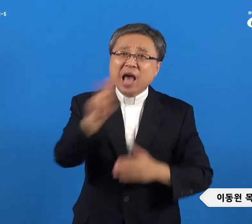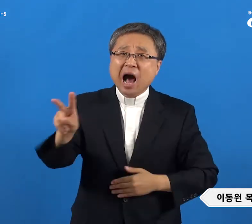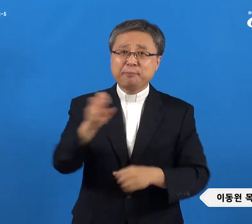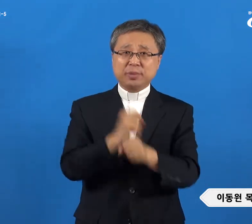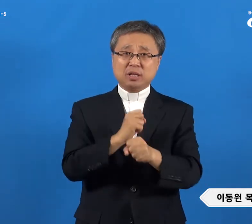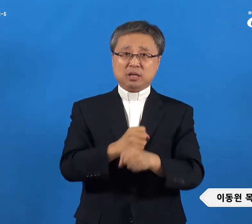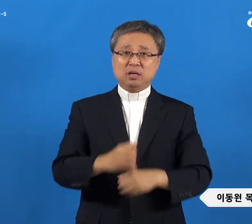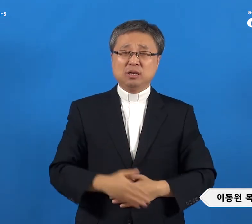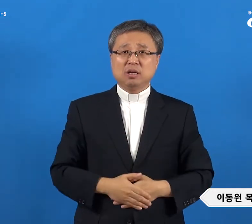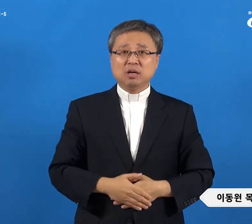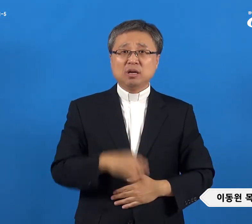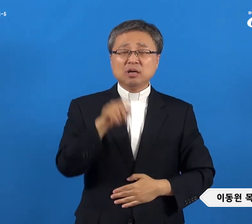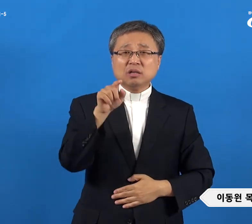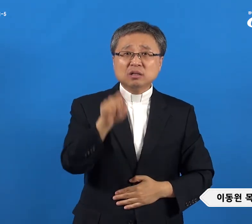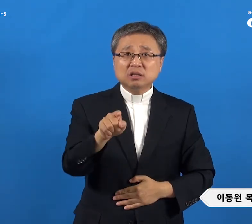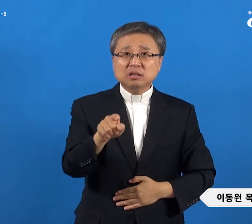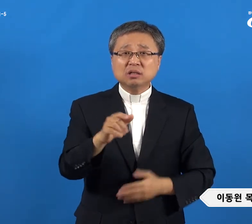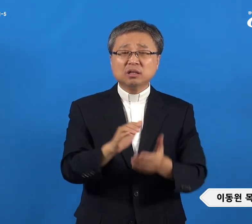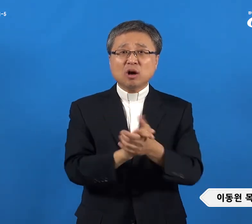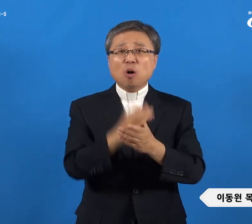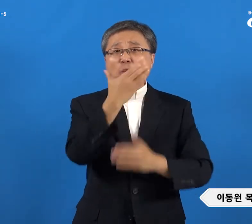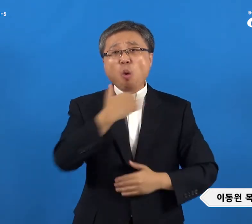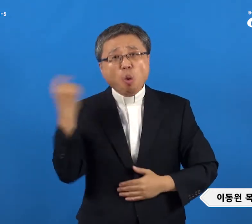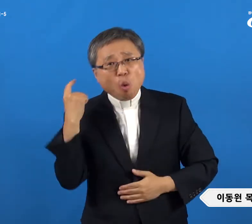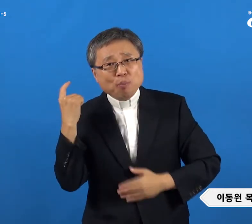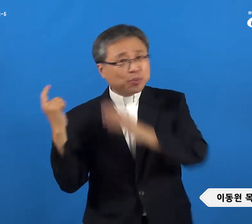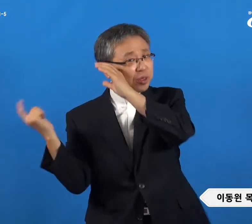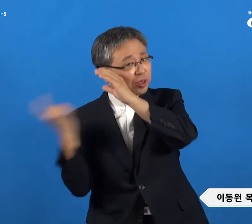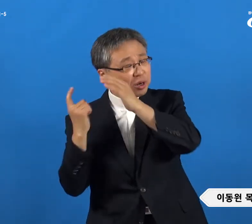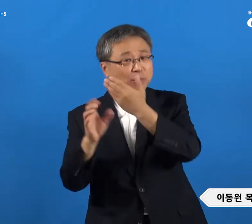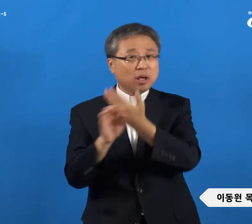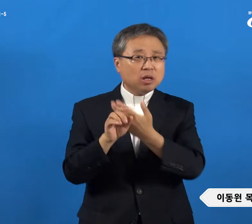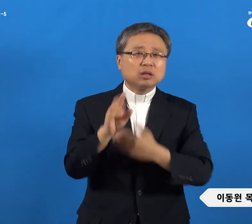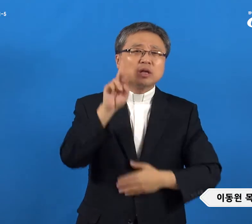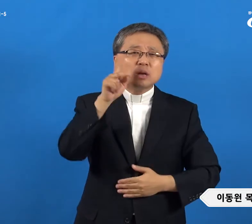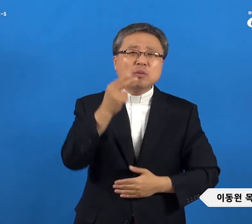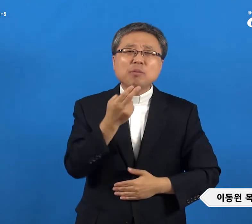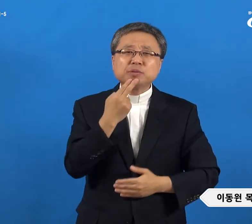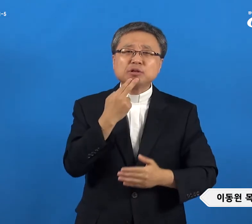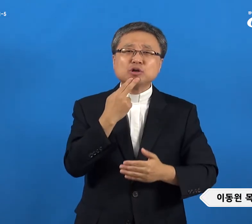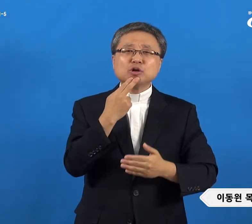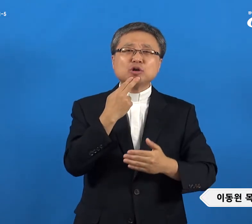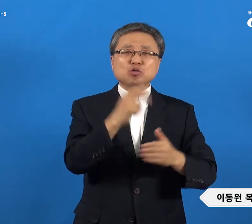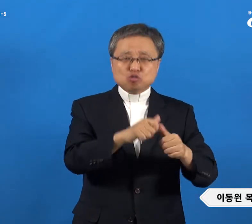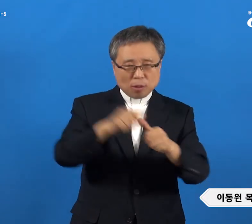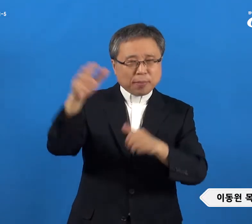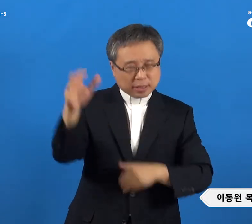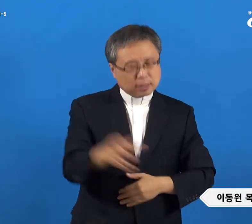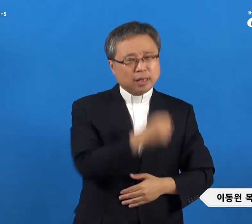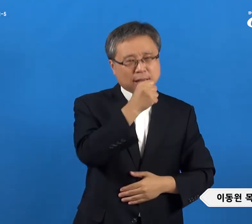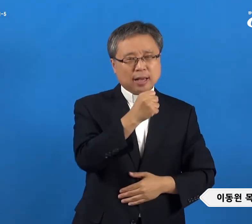것입니다. 그 친구 이번에 나와서 복음 들으면 틀림없이 예수 믿고 구원받을 거야 라고 우리가 믿어야 한다는